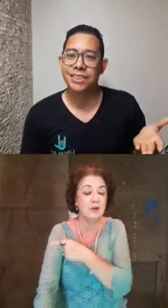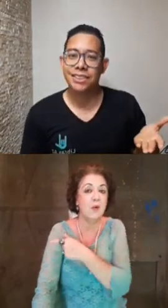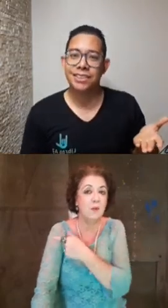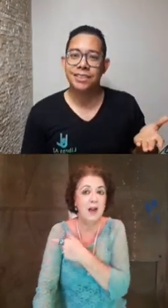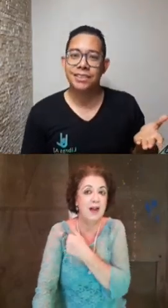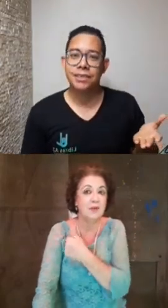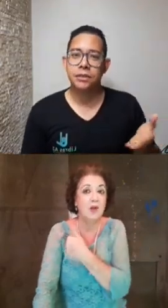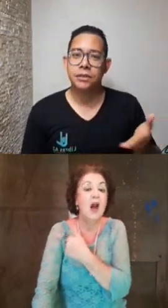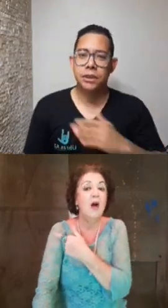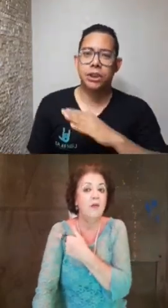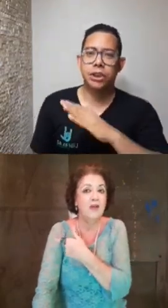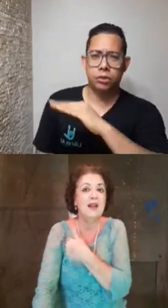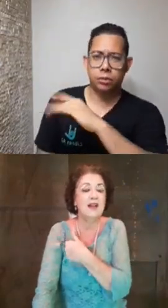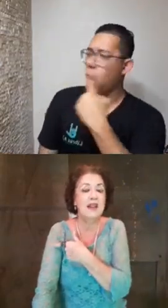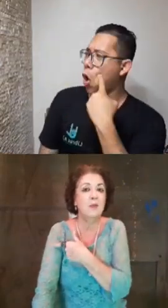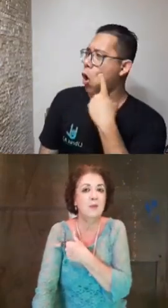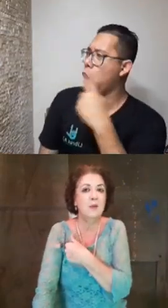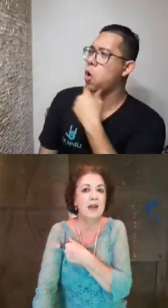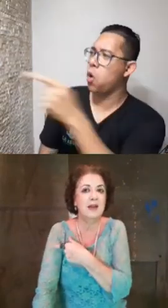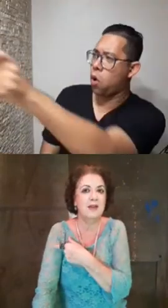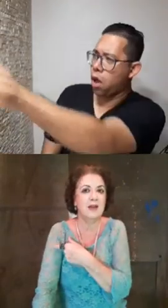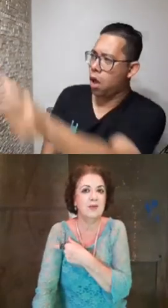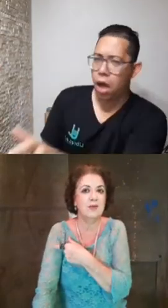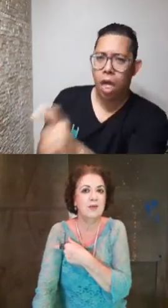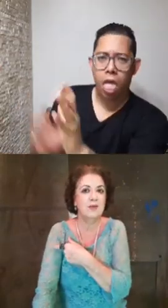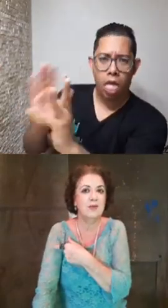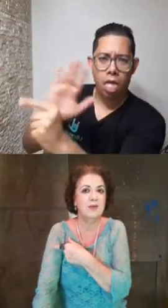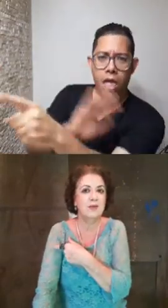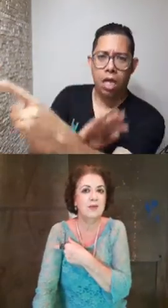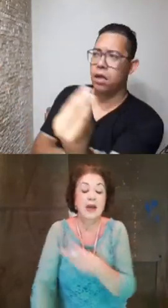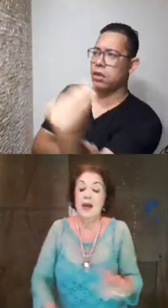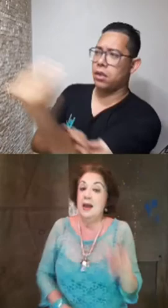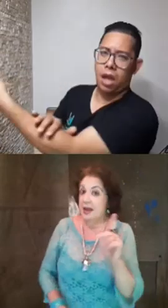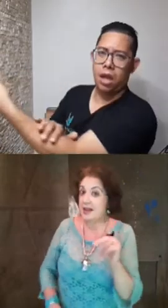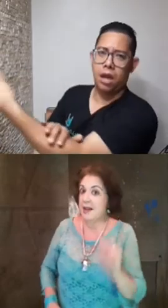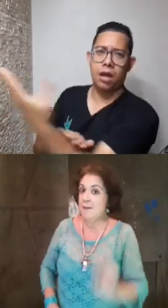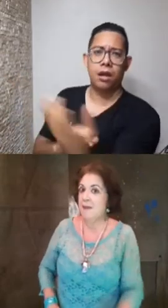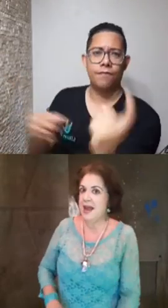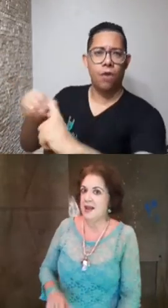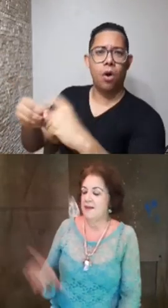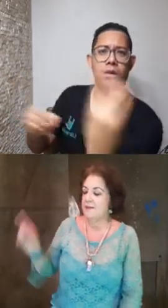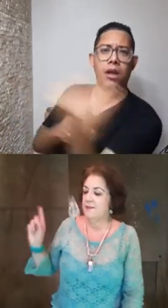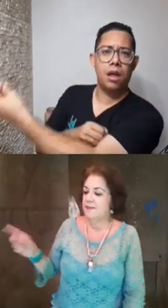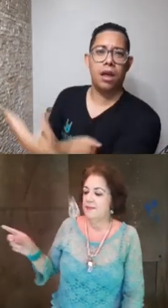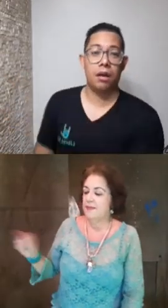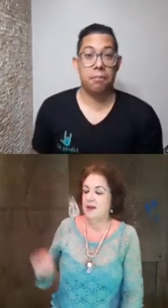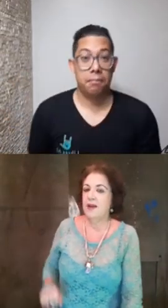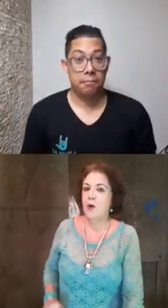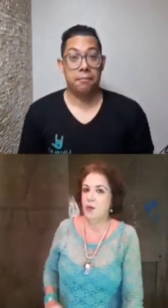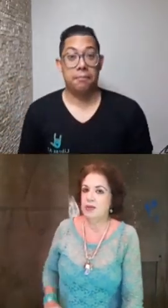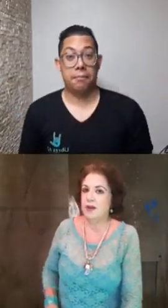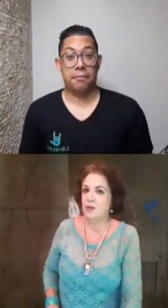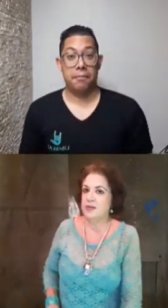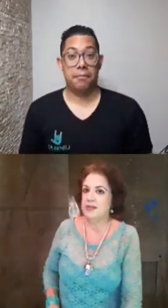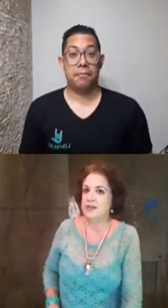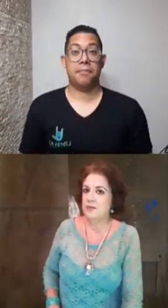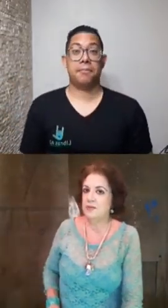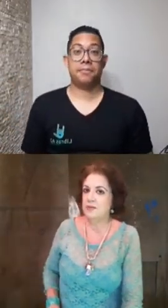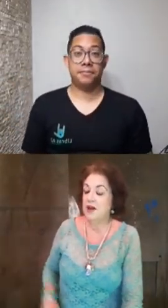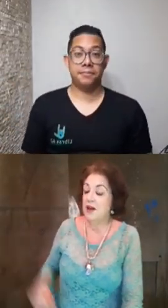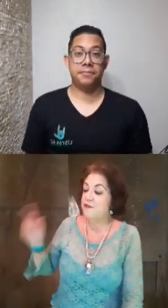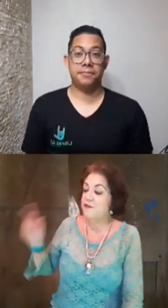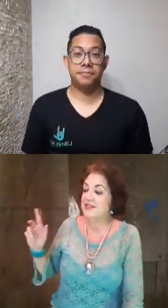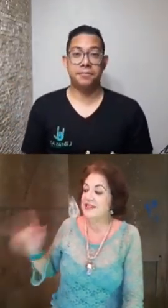objeto roubado ao verdadeiro proprietário. E também, outra